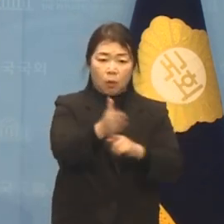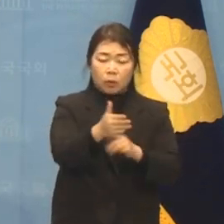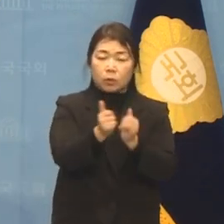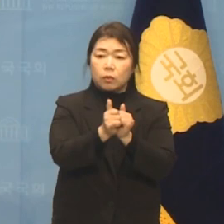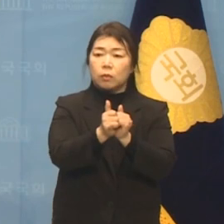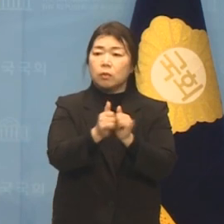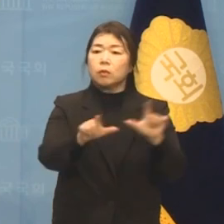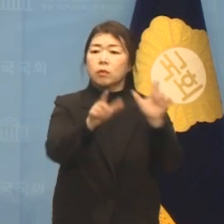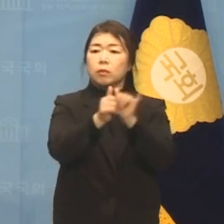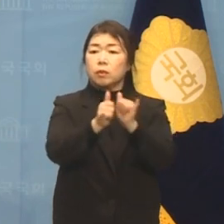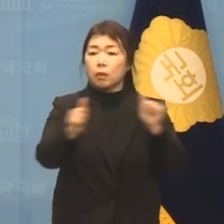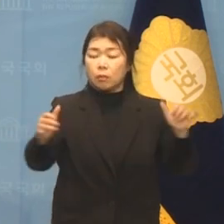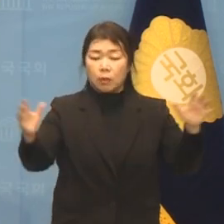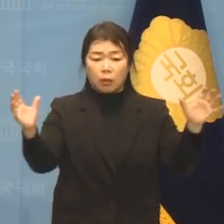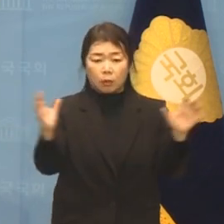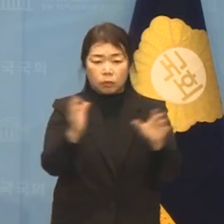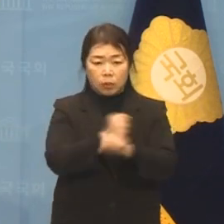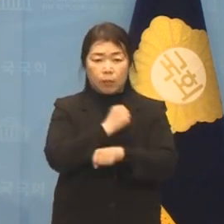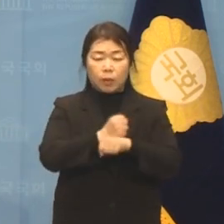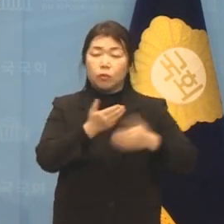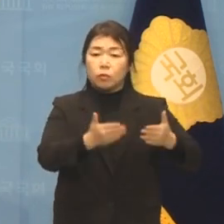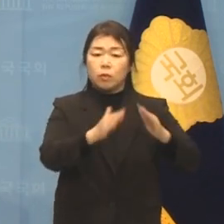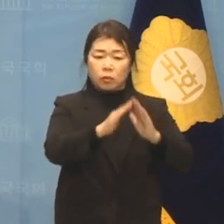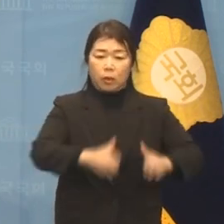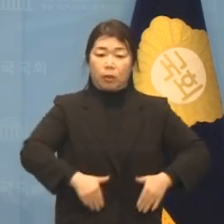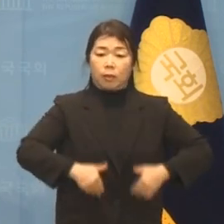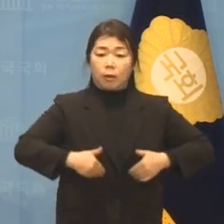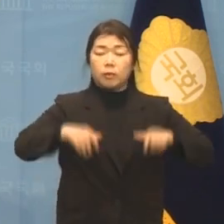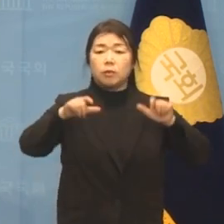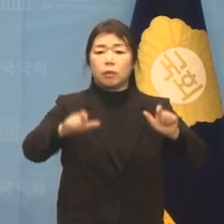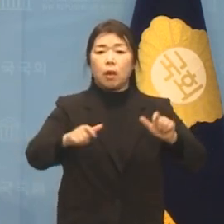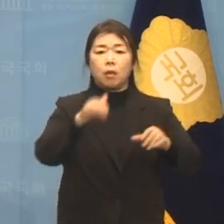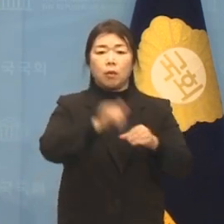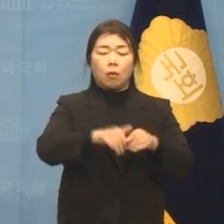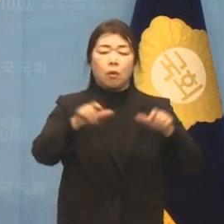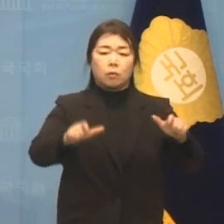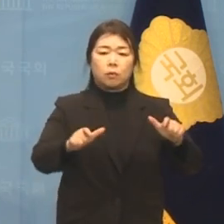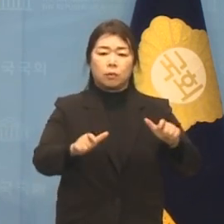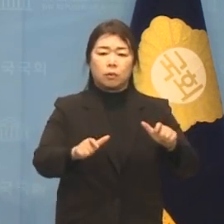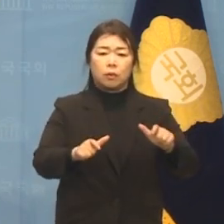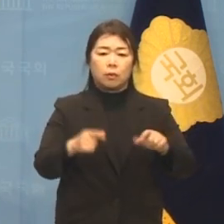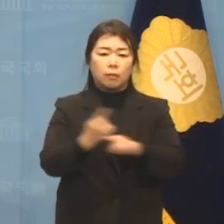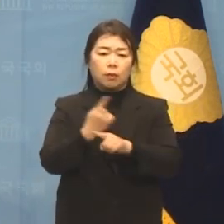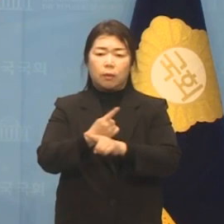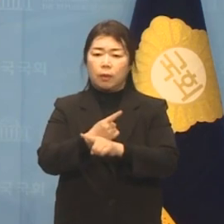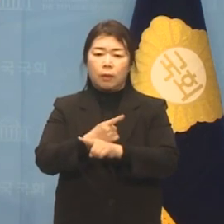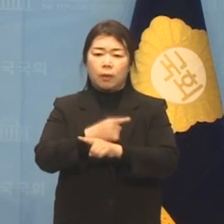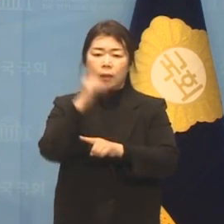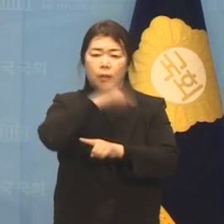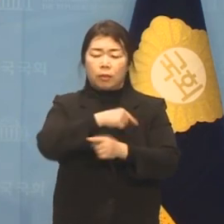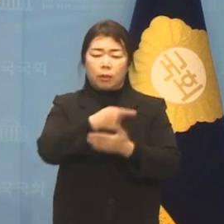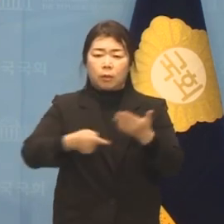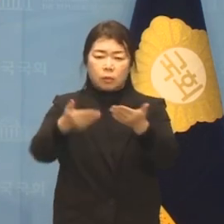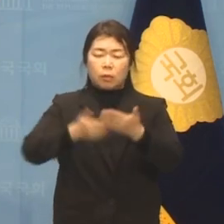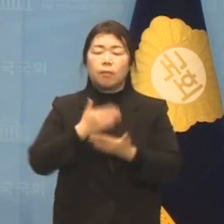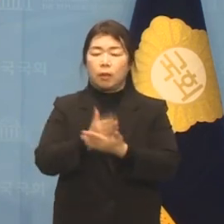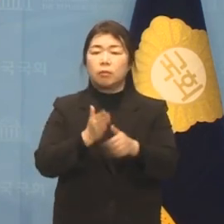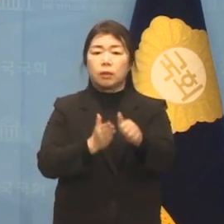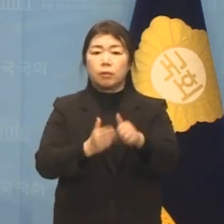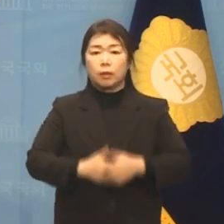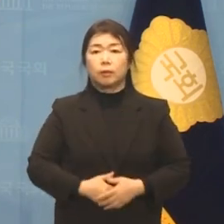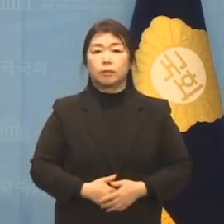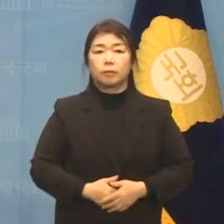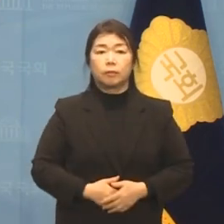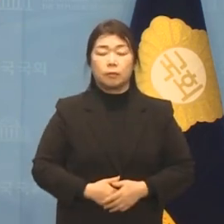소멸을 가속화하는 전남 지역의 선거구 개혁을 막아주십시오. 소멸에